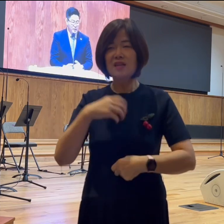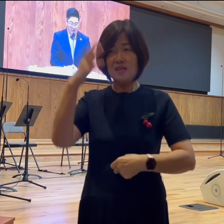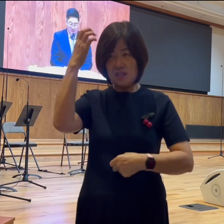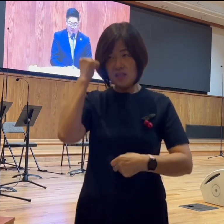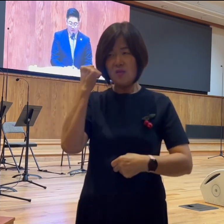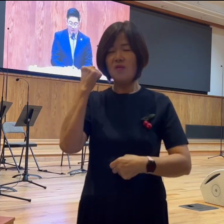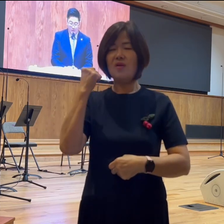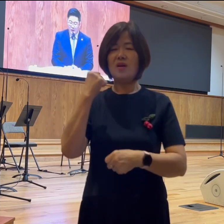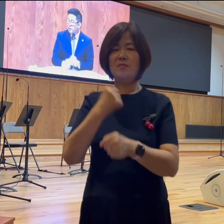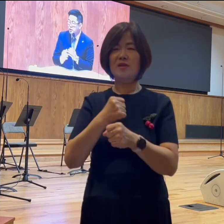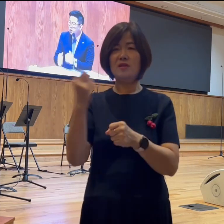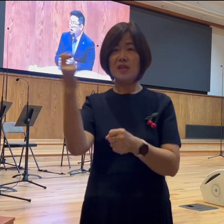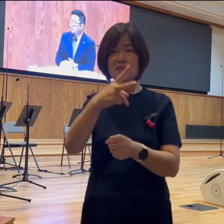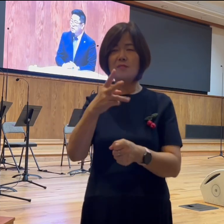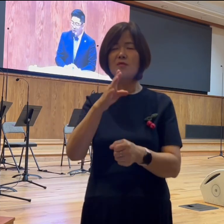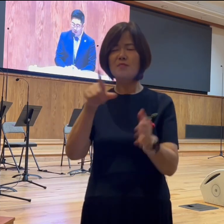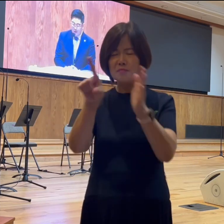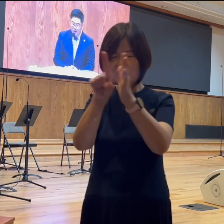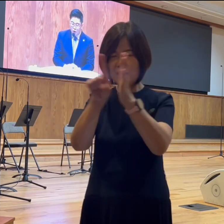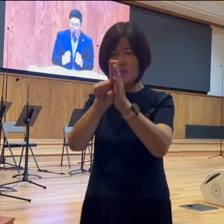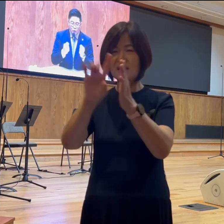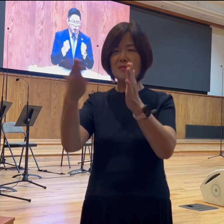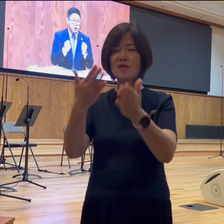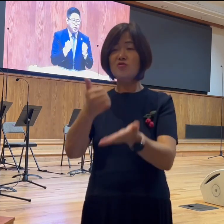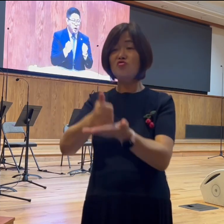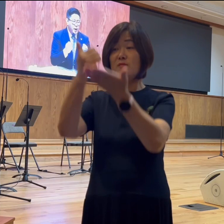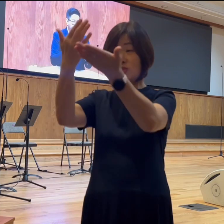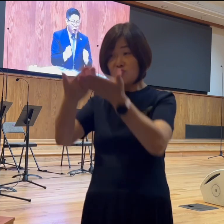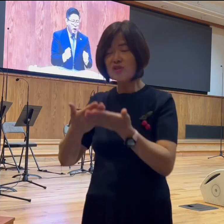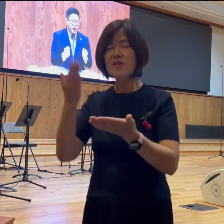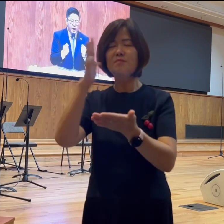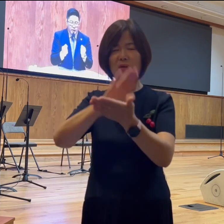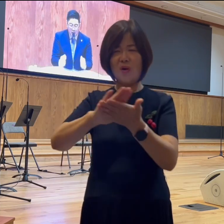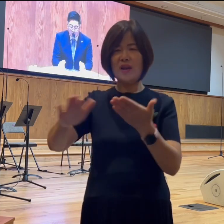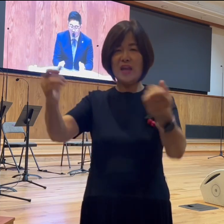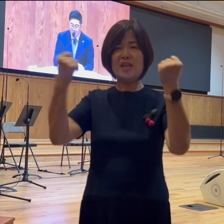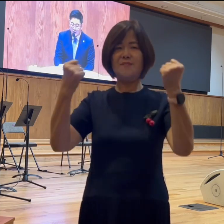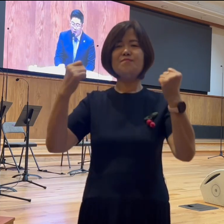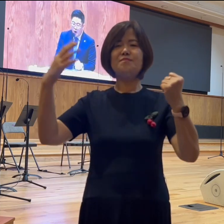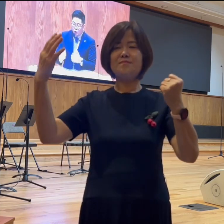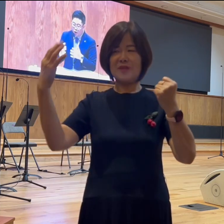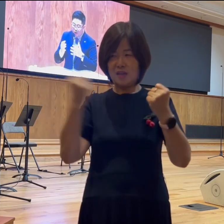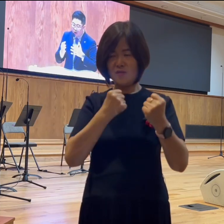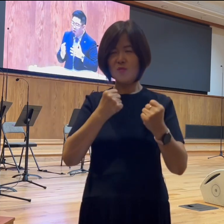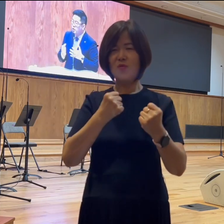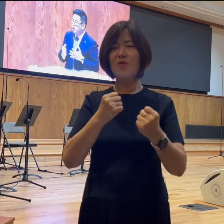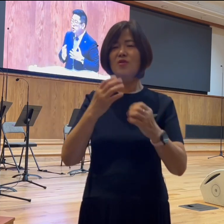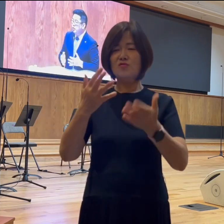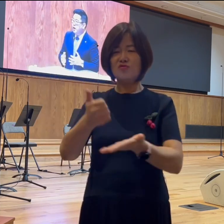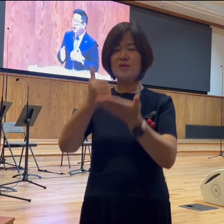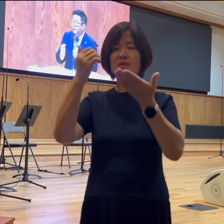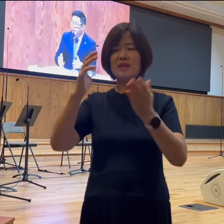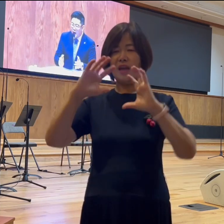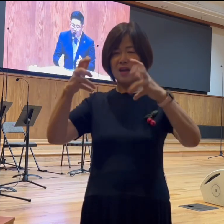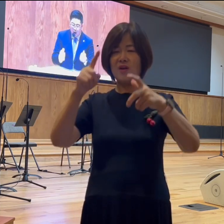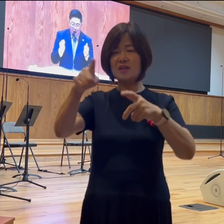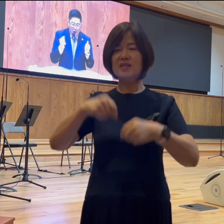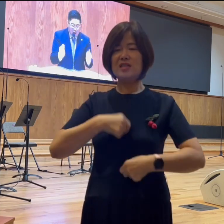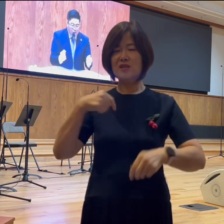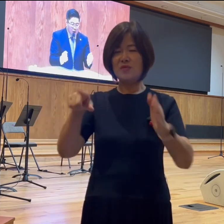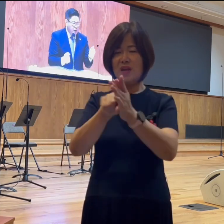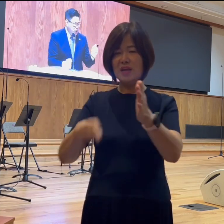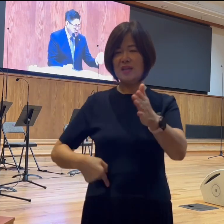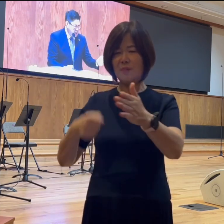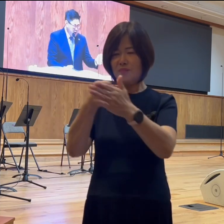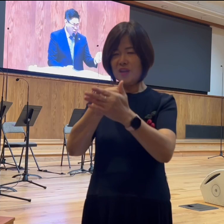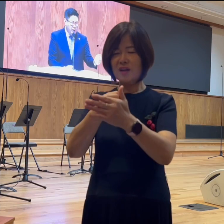기억하면서 다시 한번 신뢰하면서 주님 주시는 평안의 힘을 얻어서 주님 나라와 그 일을 위해 담대하게